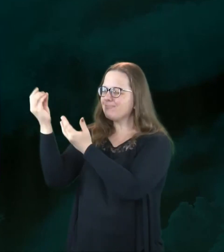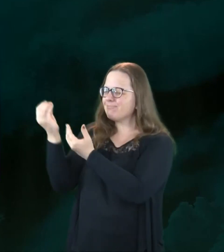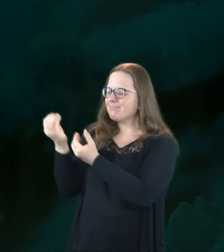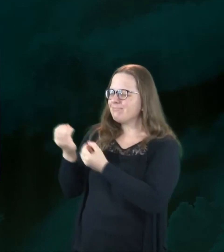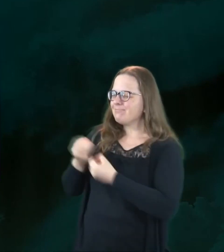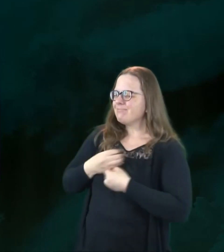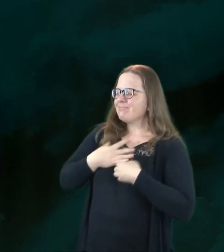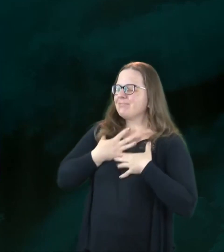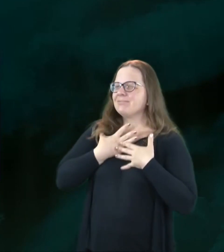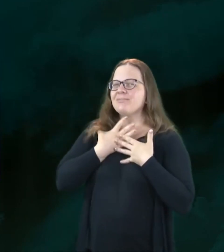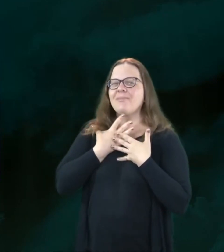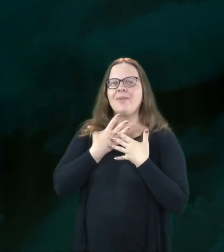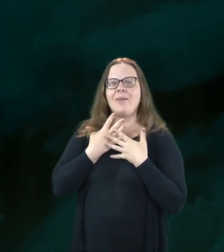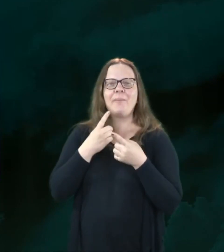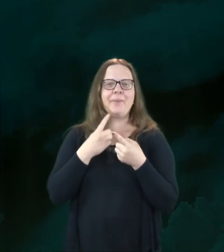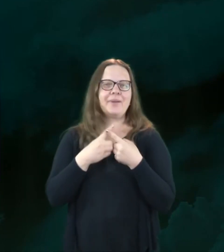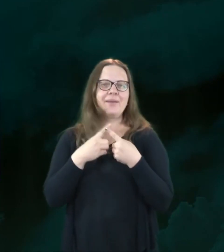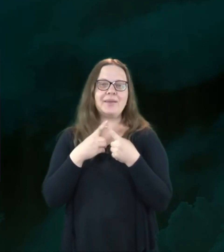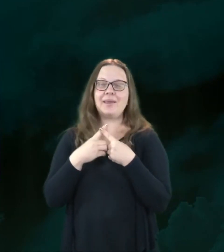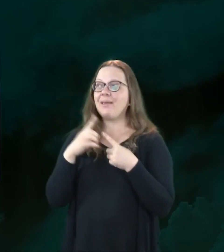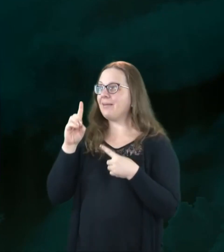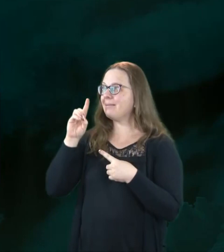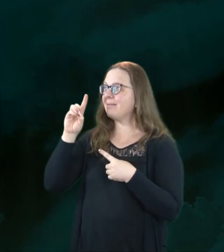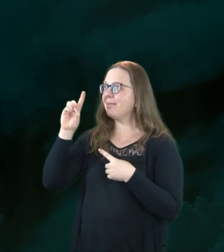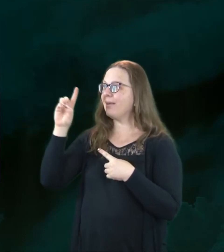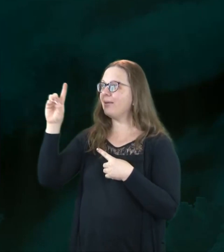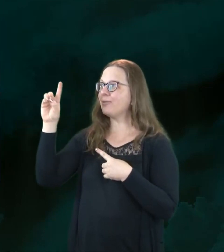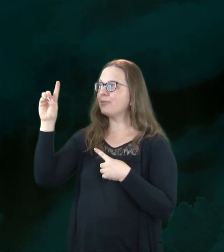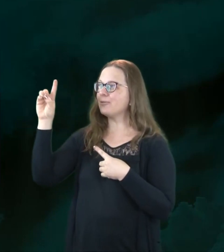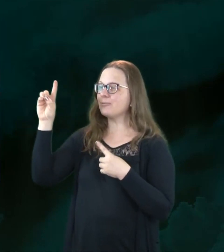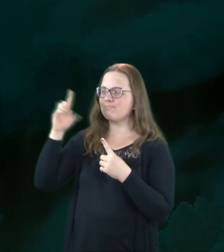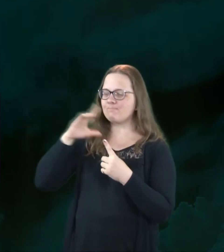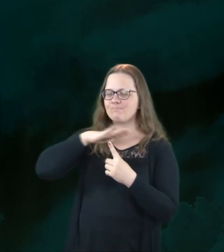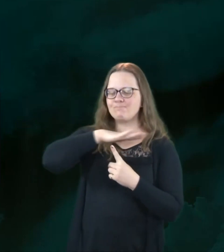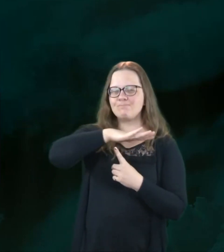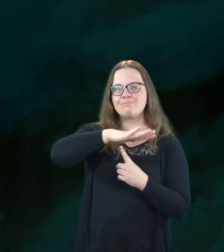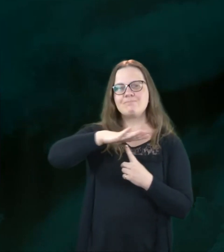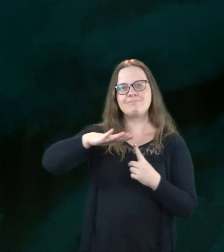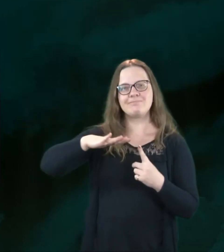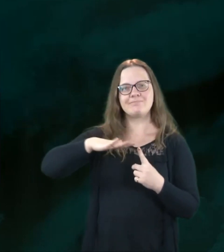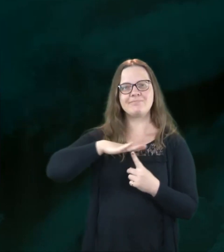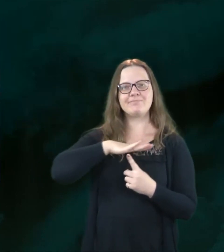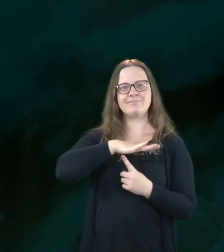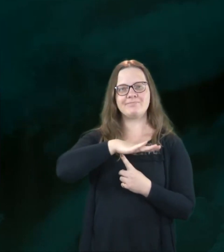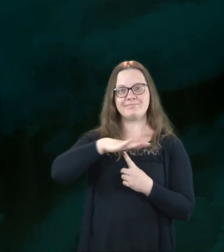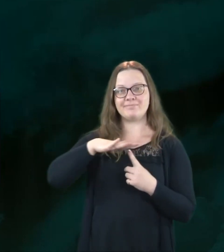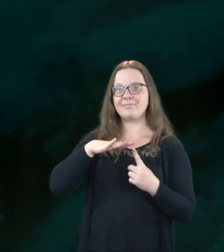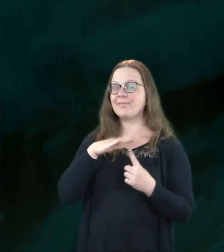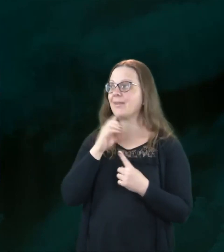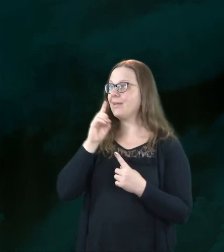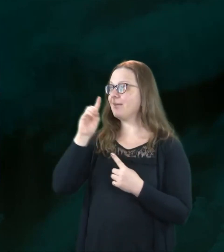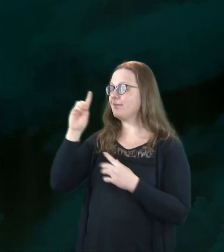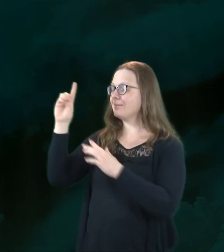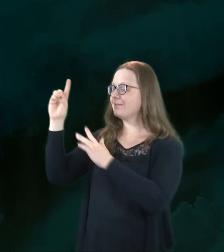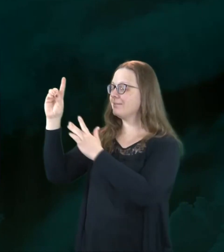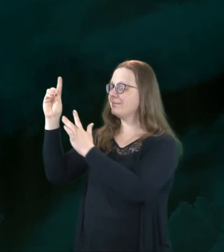cabeça, Ele é o nosso pastor. Queridos irmãos, nós recebemos dele todas as riquezas.